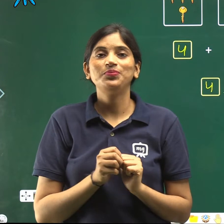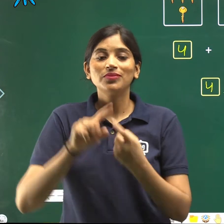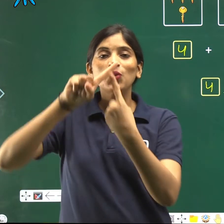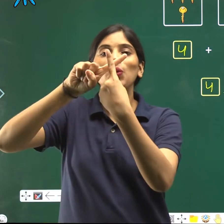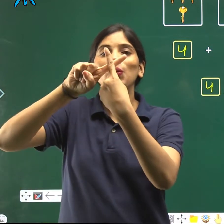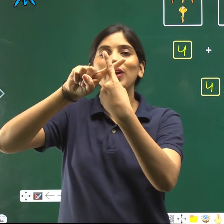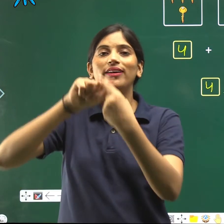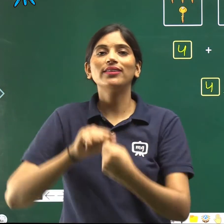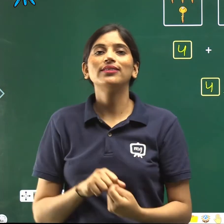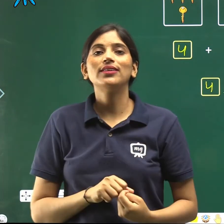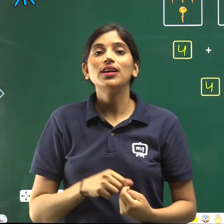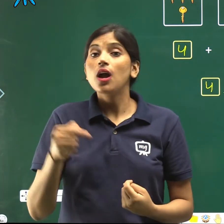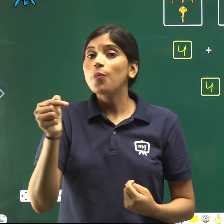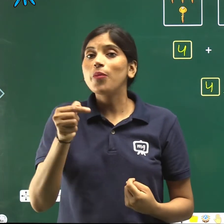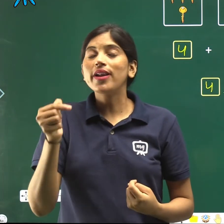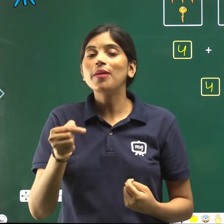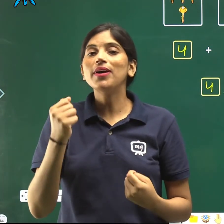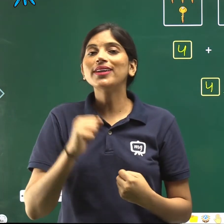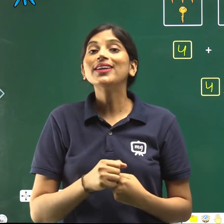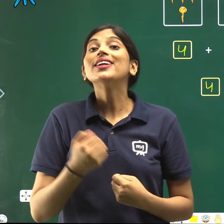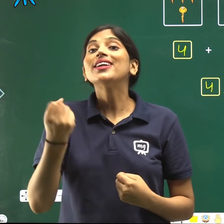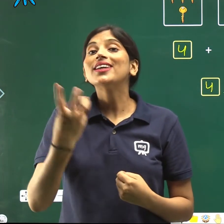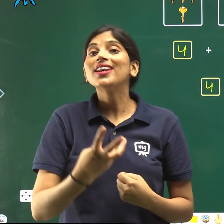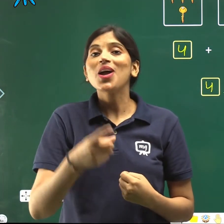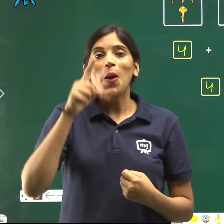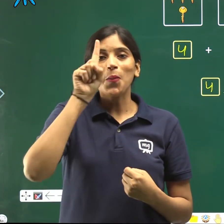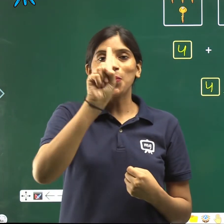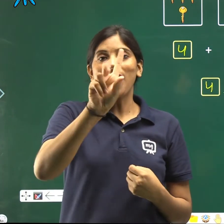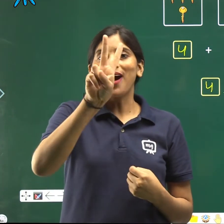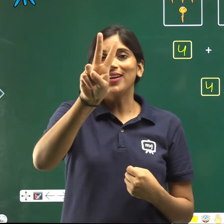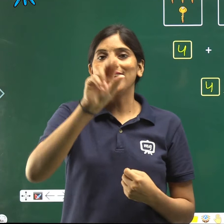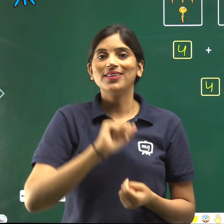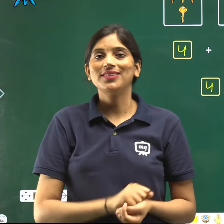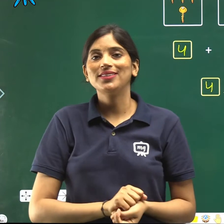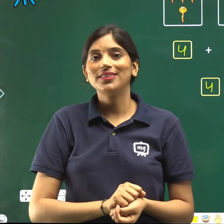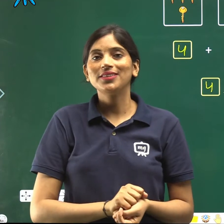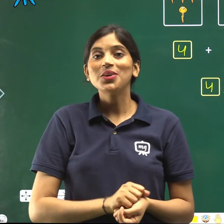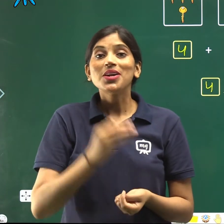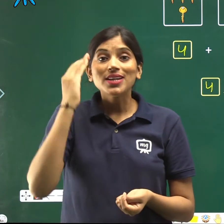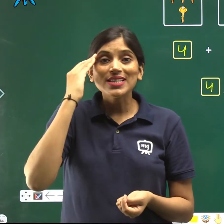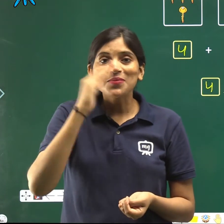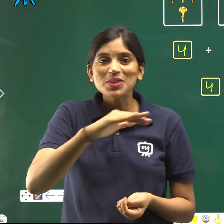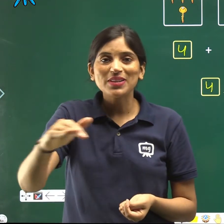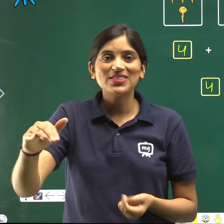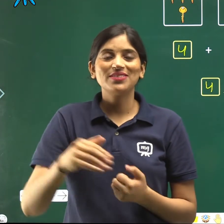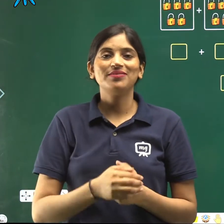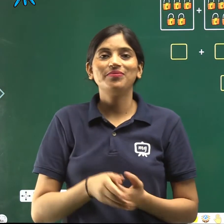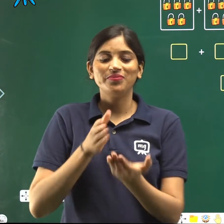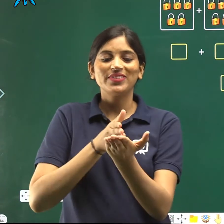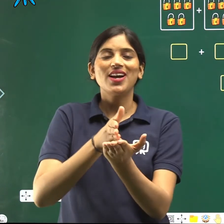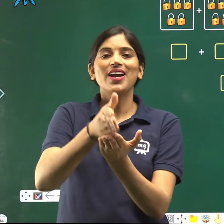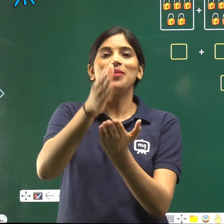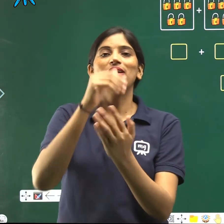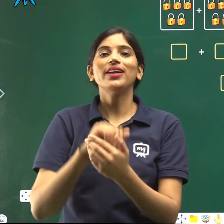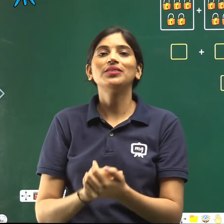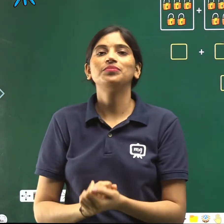गुणा बराबर कितने हो गए? 12। समझे बच्चों? आगे